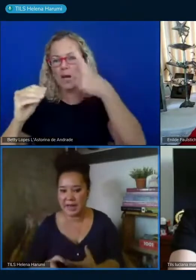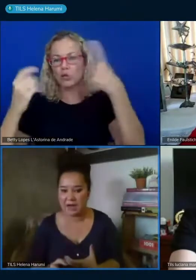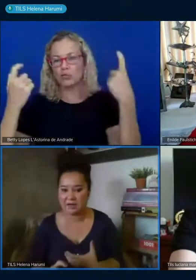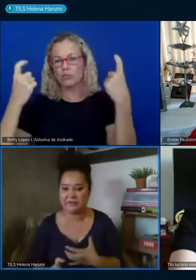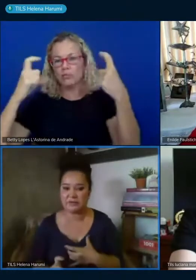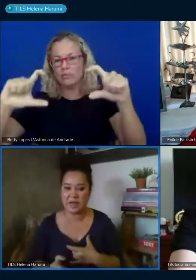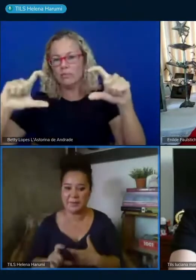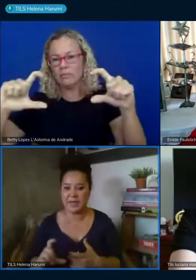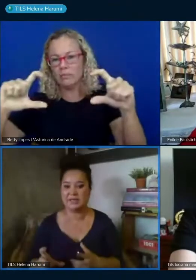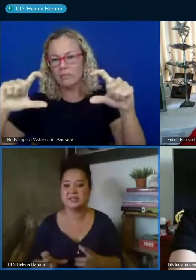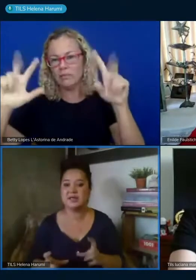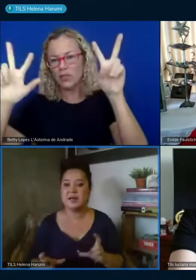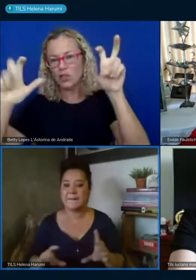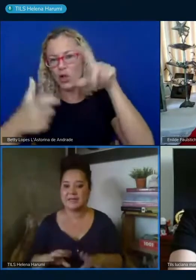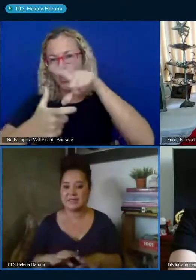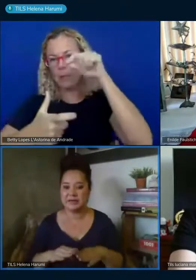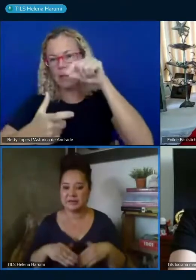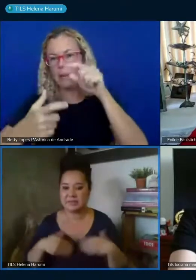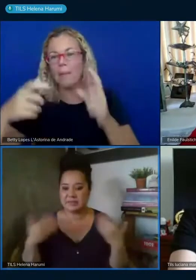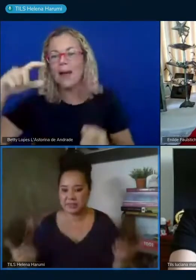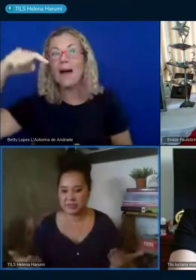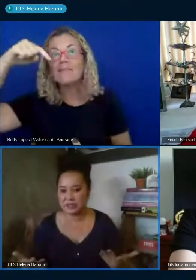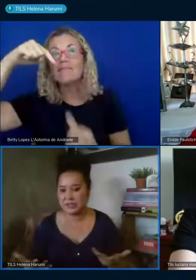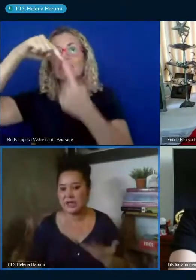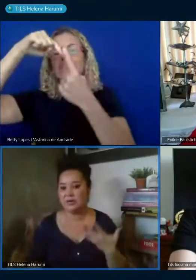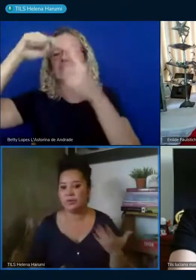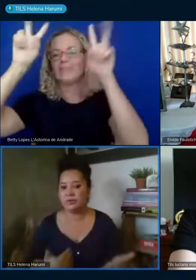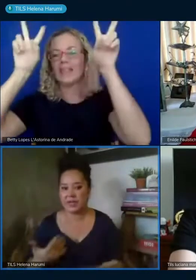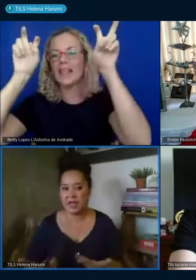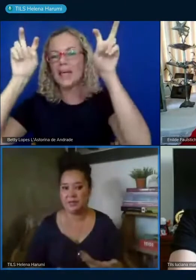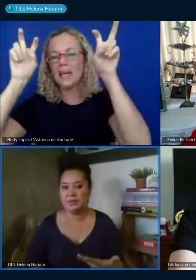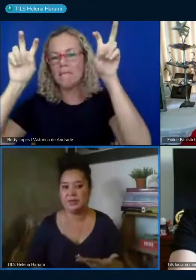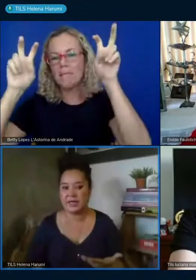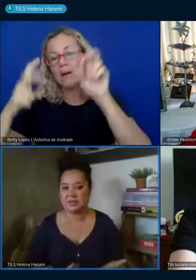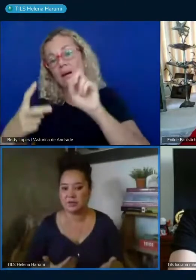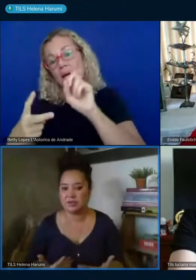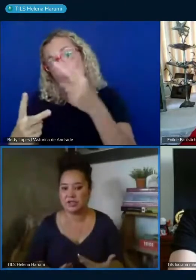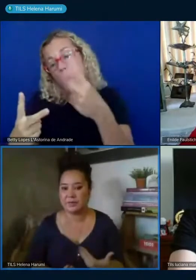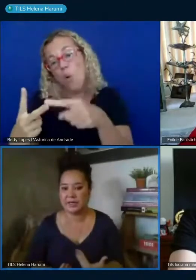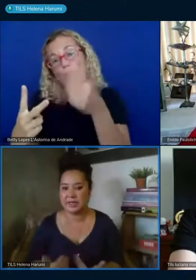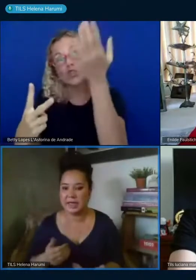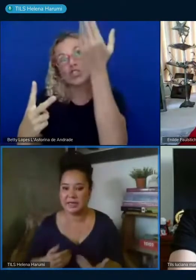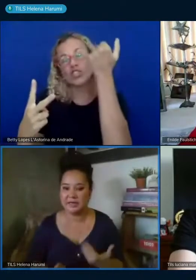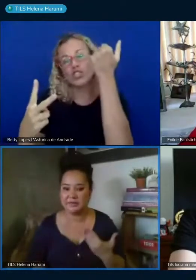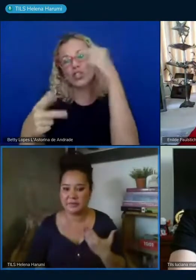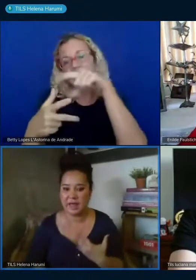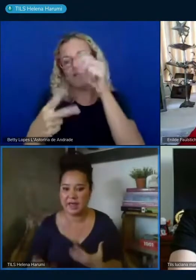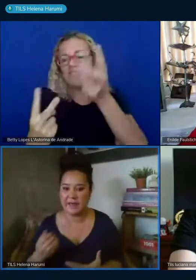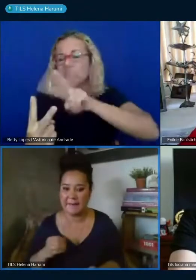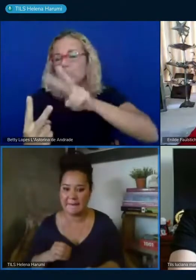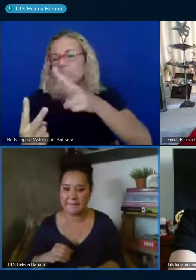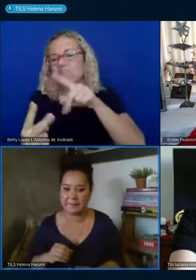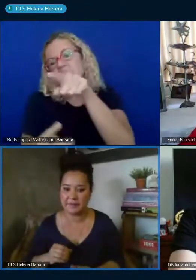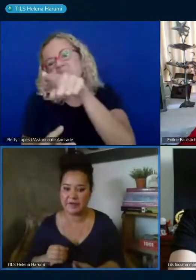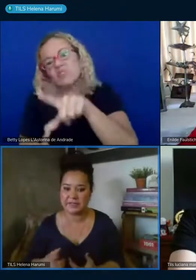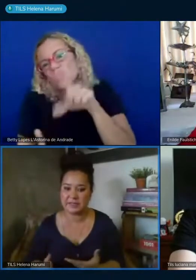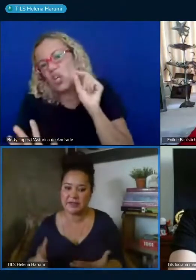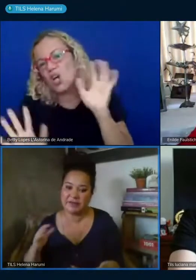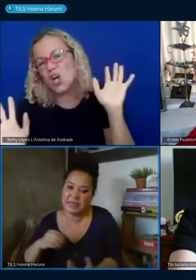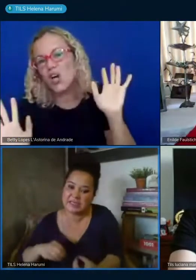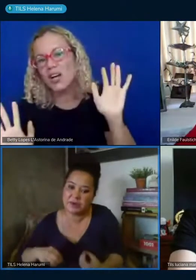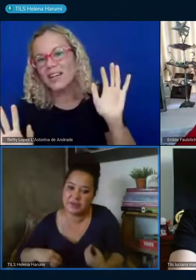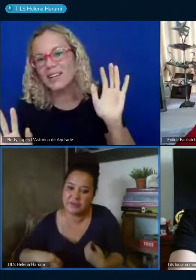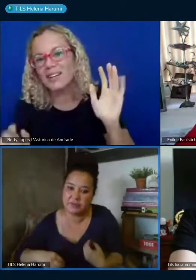seja um parágrafo apenas, mas que cite o termo lexicologia, para que ele